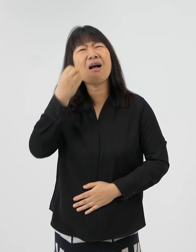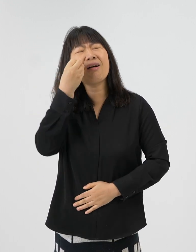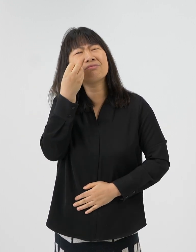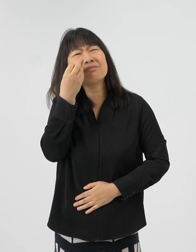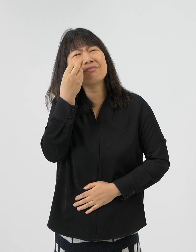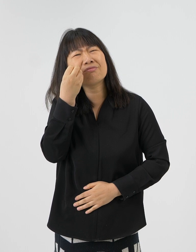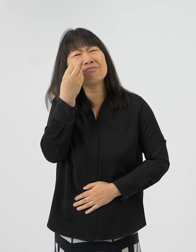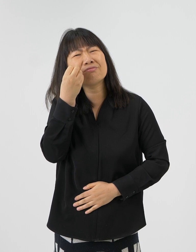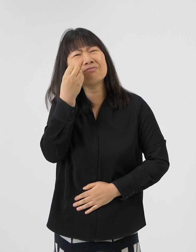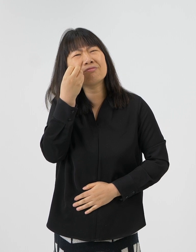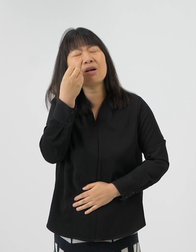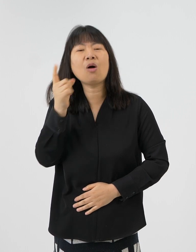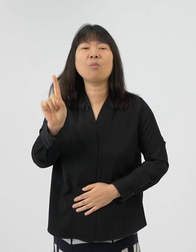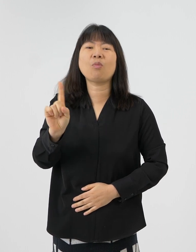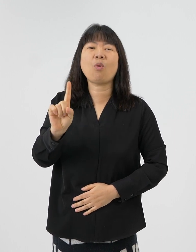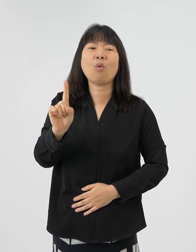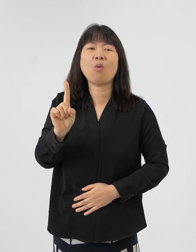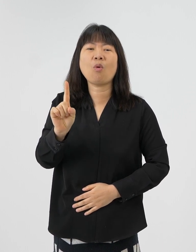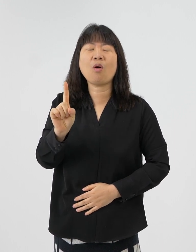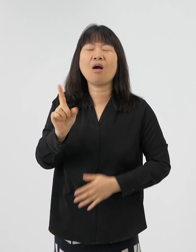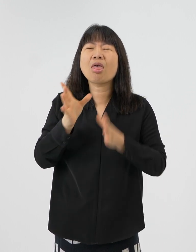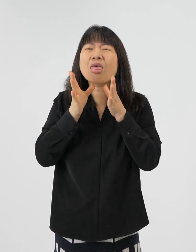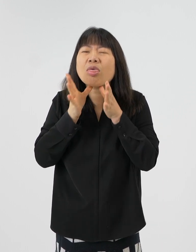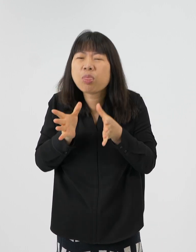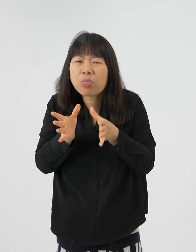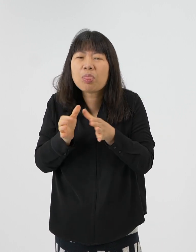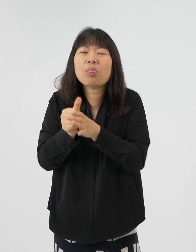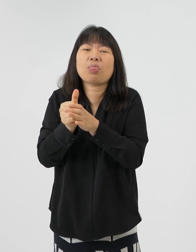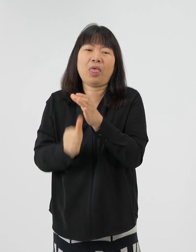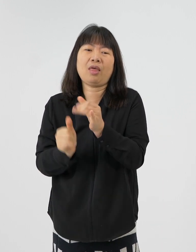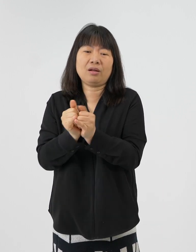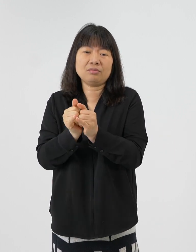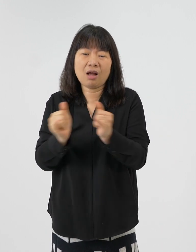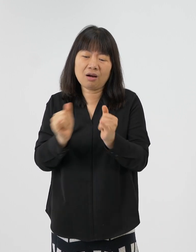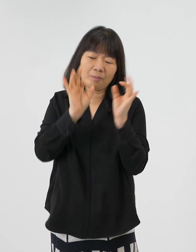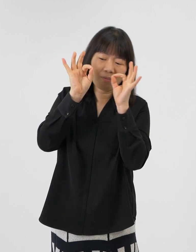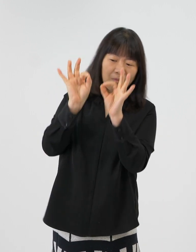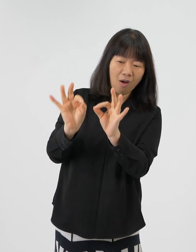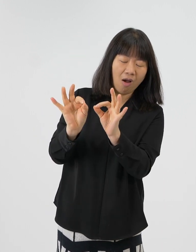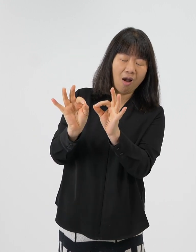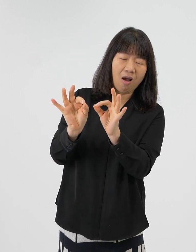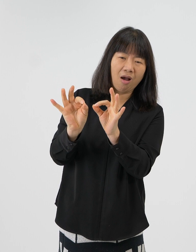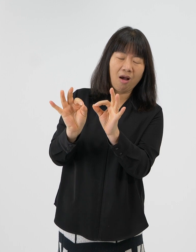데 빠지고 속고 함정에 넘어지고 하는 사람들 보면